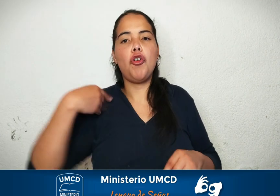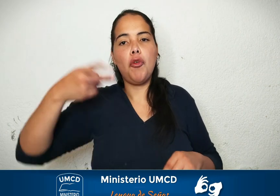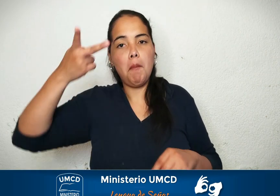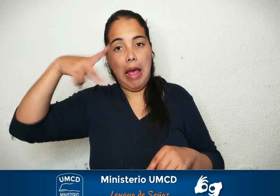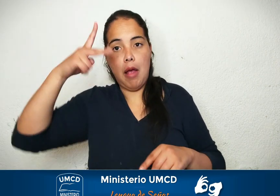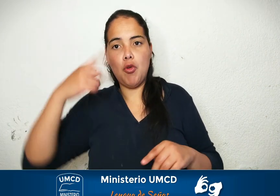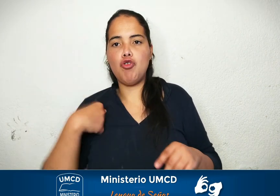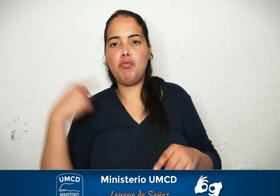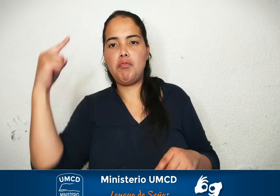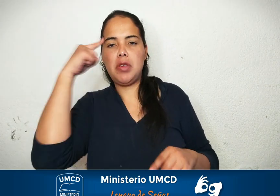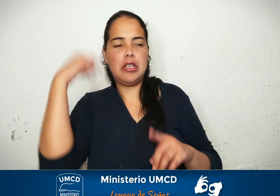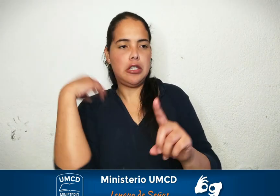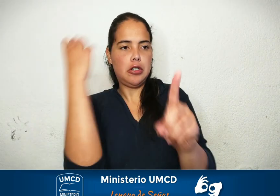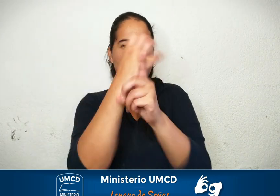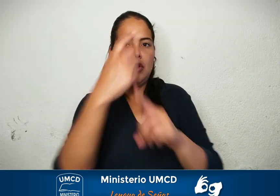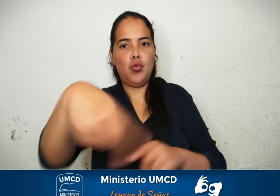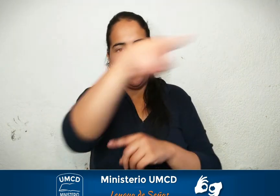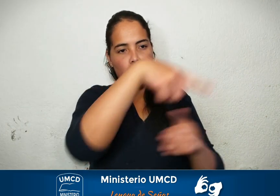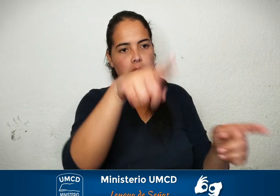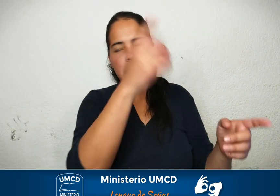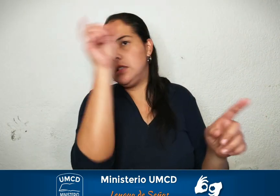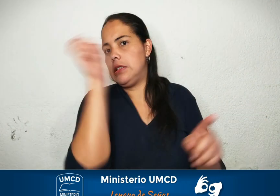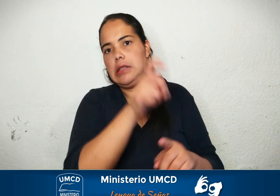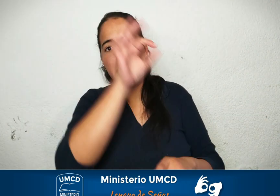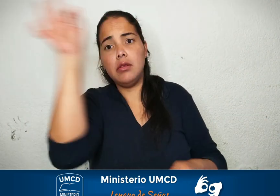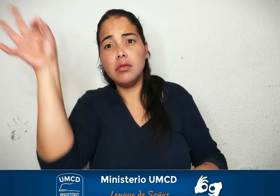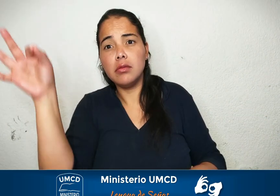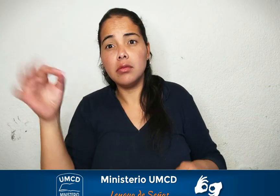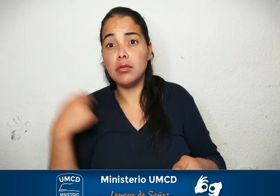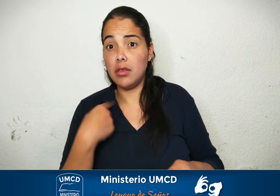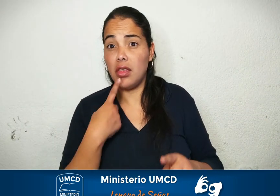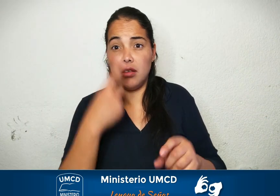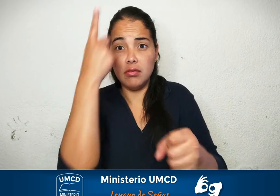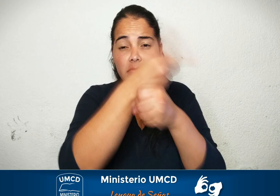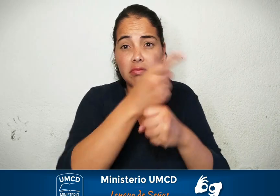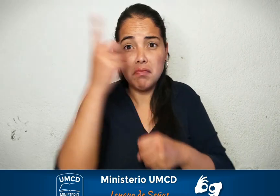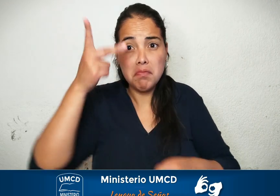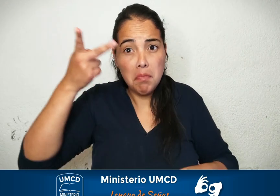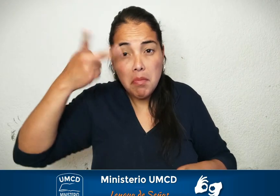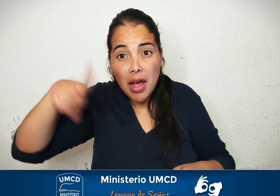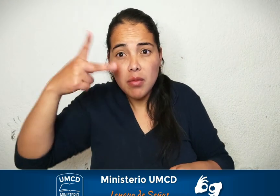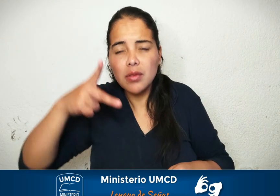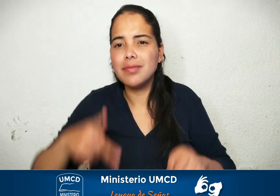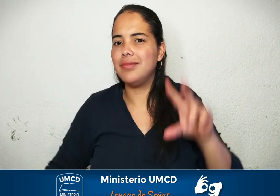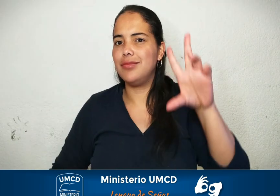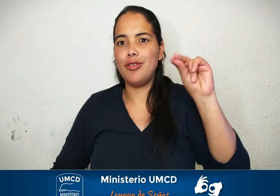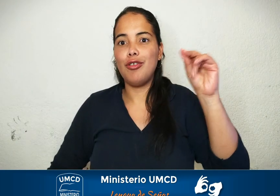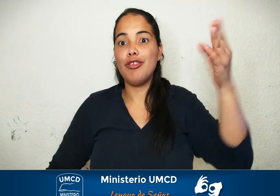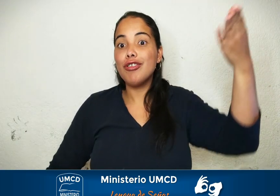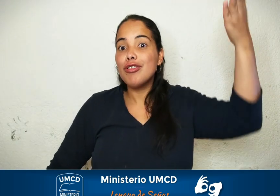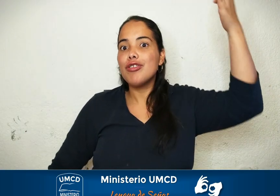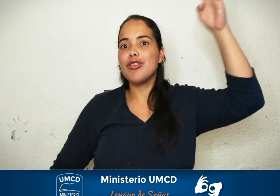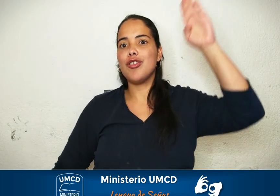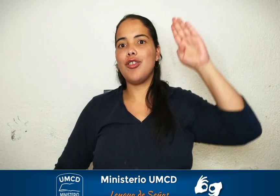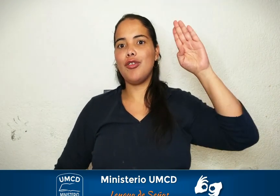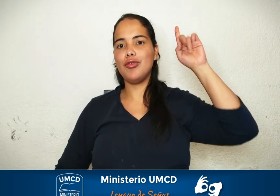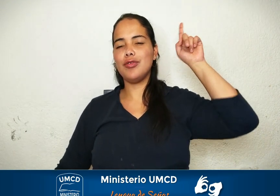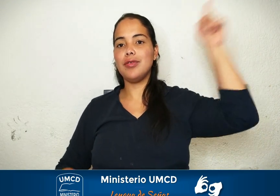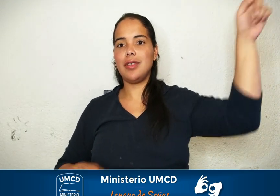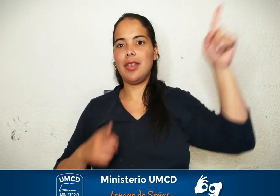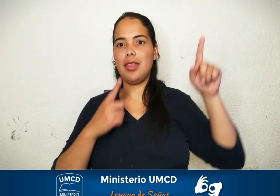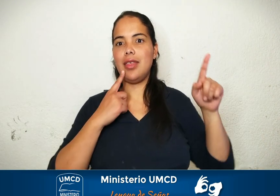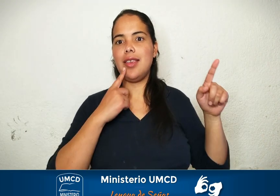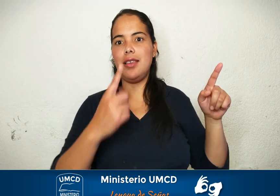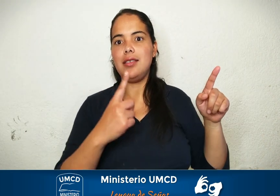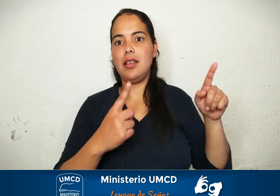Dios había puesto en mí ese impulso. Es lo que Pablo nos dice. Para nosotros los